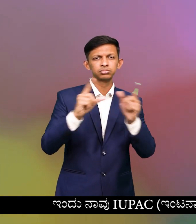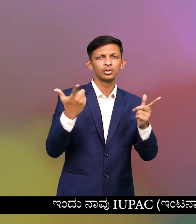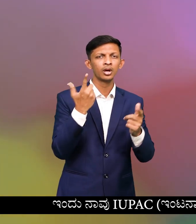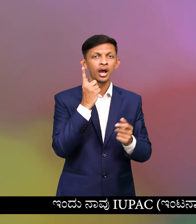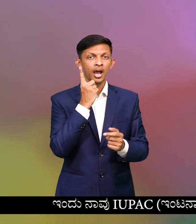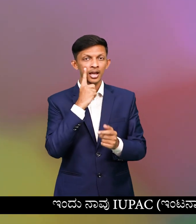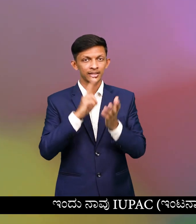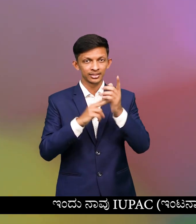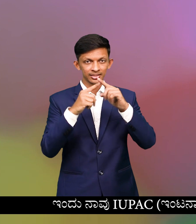ಕೆಮಿಸ್ಟ್ರಿ